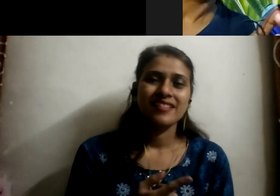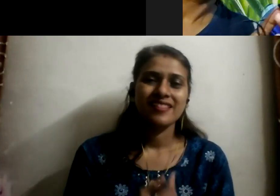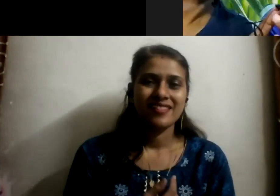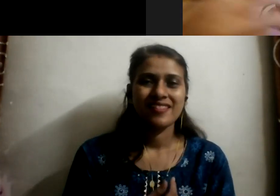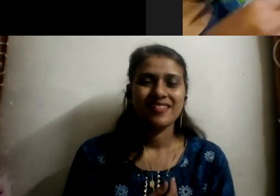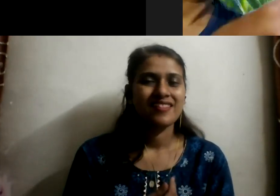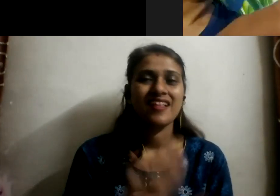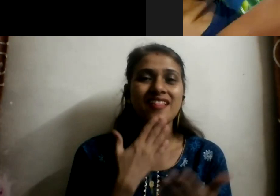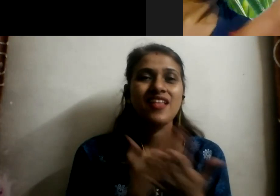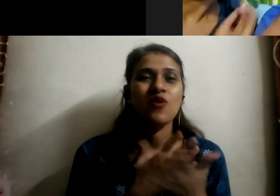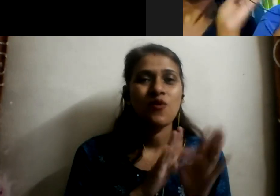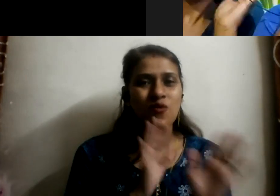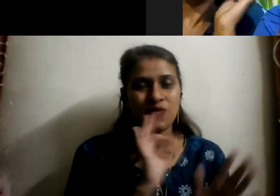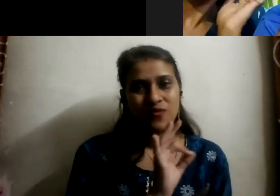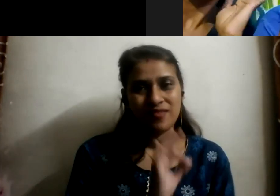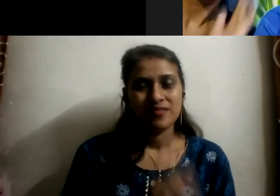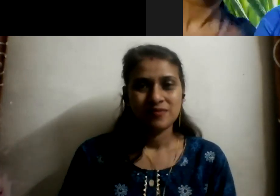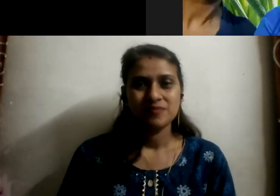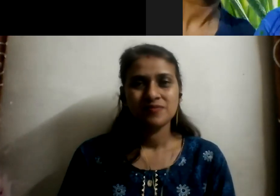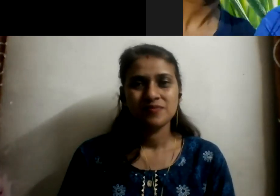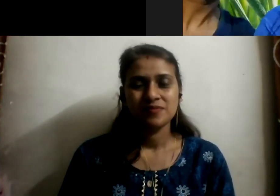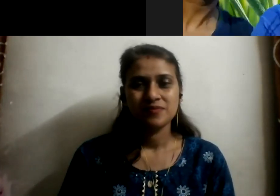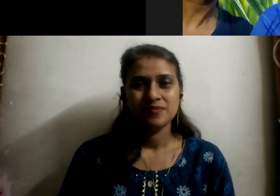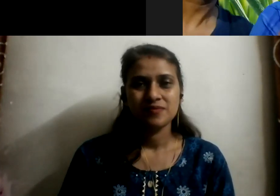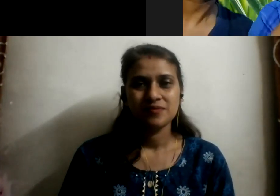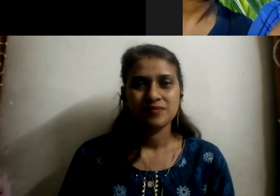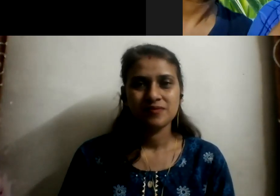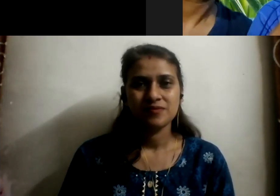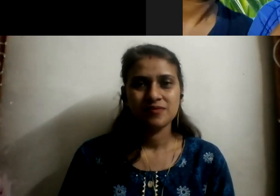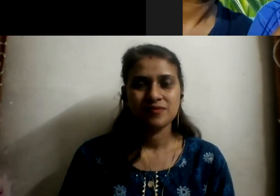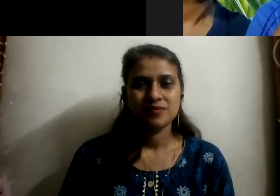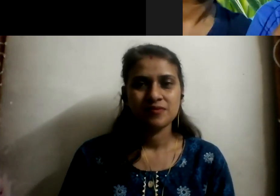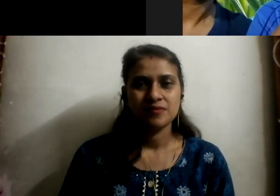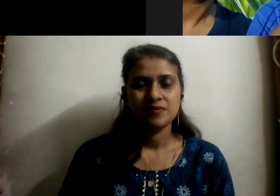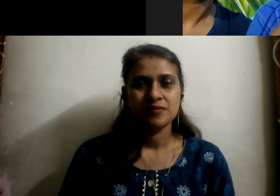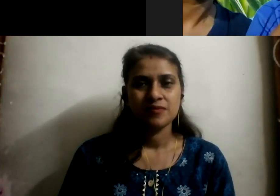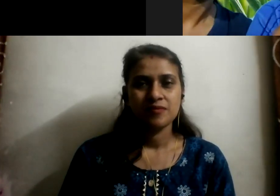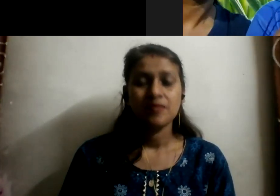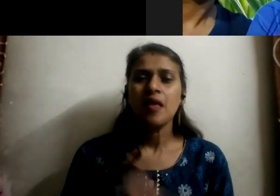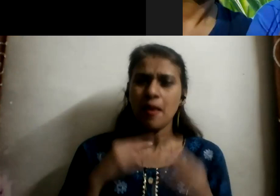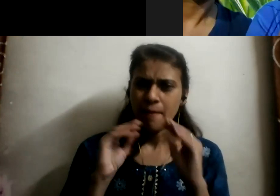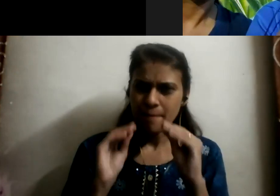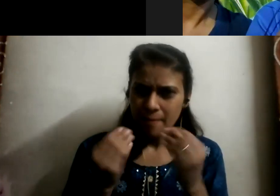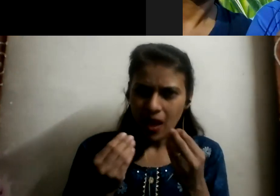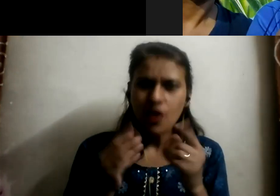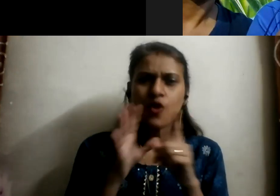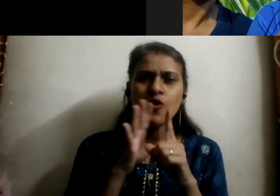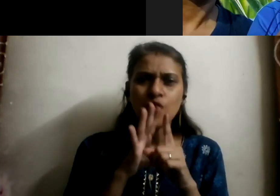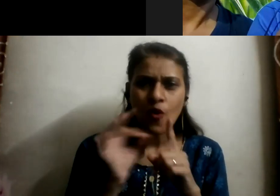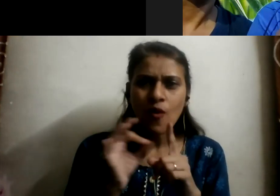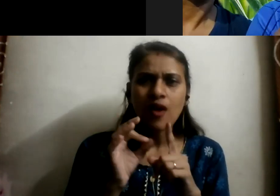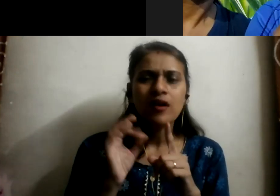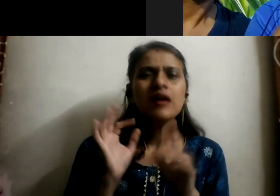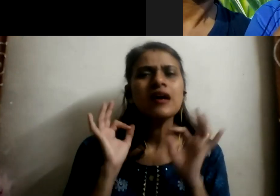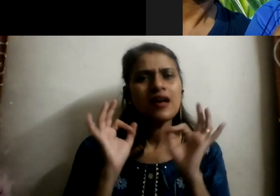सबजनों को mind में है क्या कुछ हमारा earth के लिए कुछ अच्छा करना है, तो उसको कैसे करना